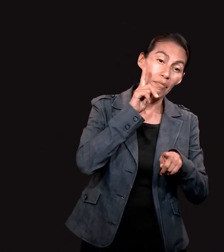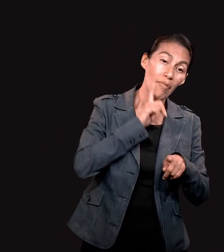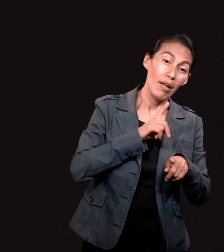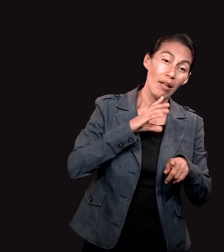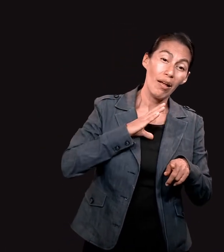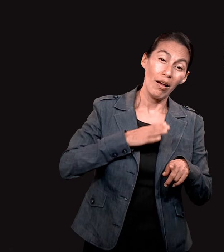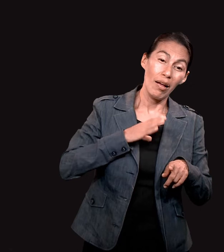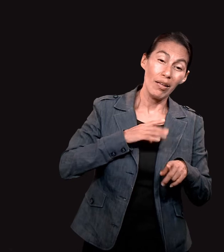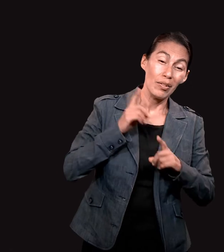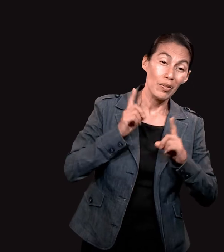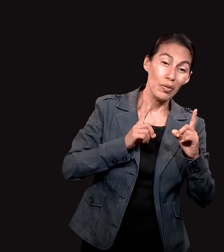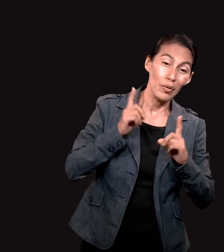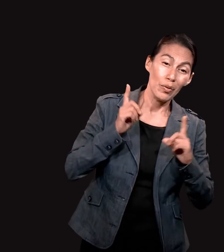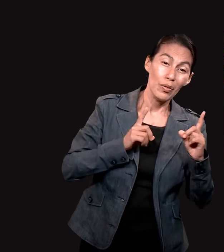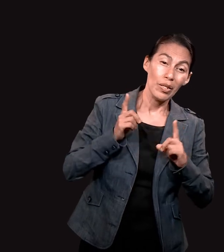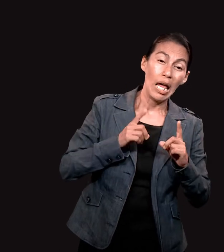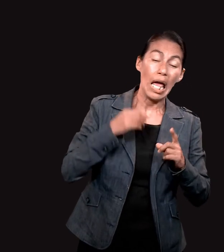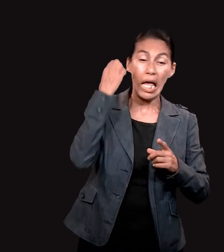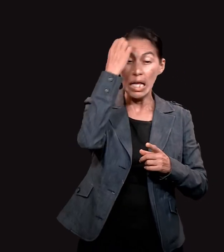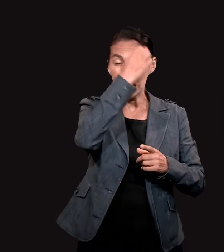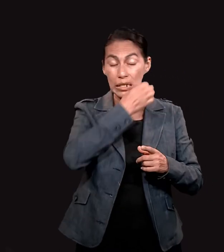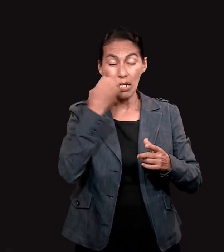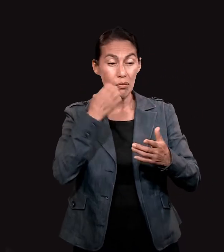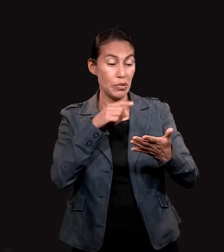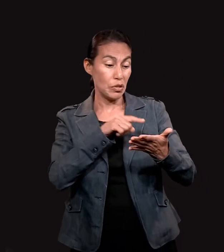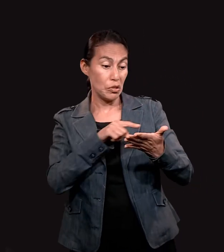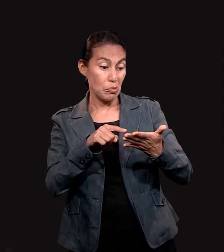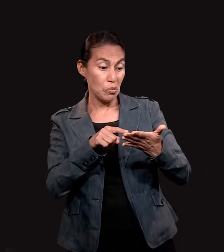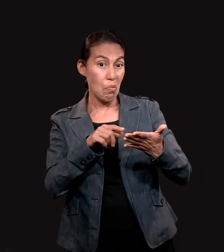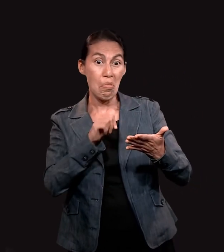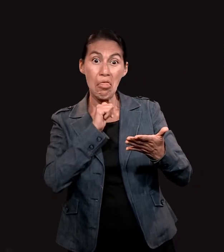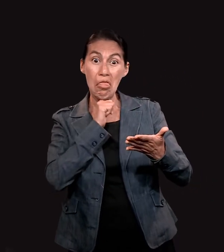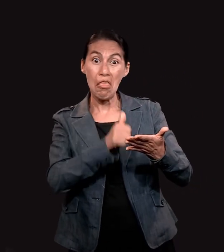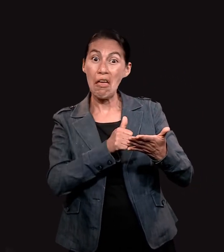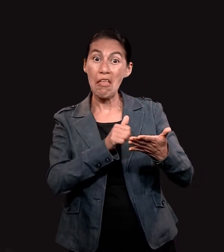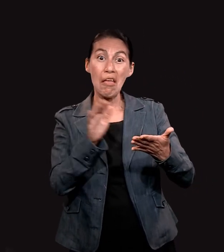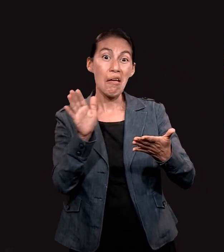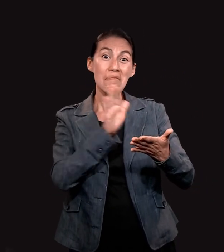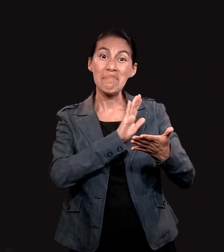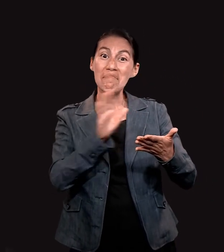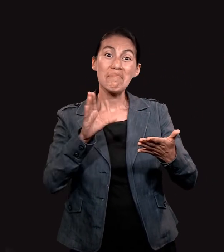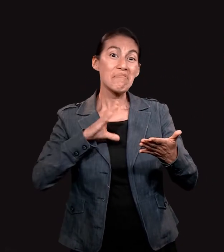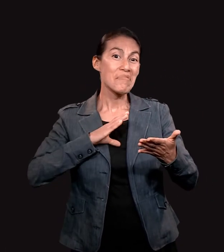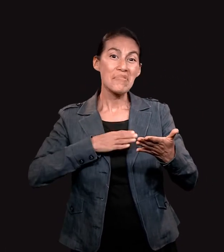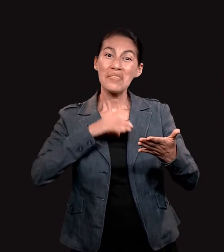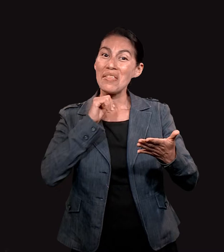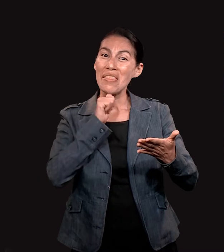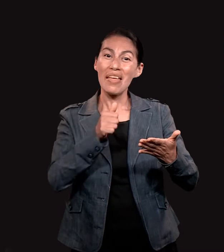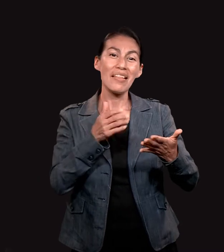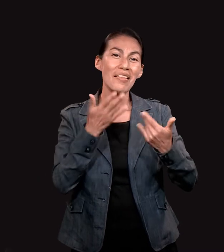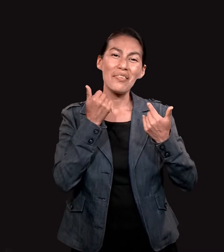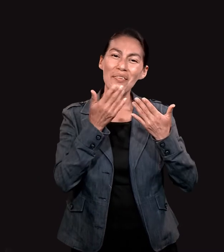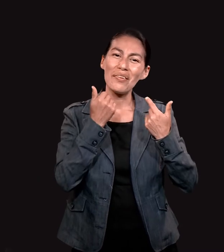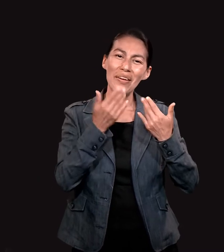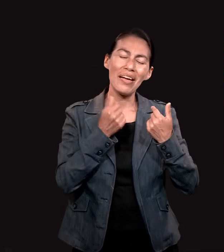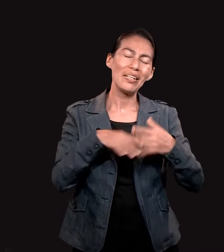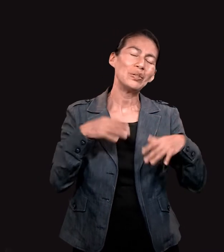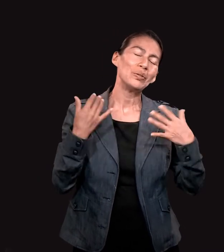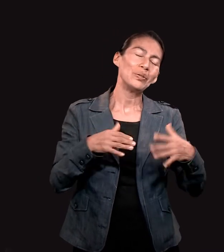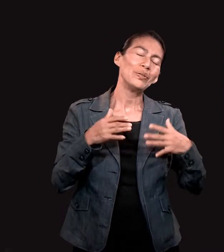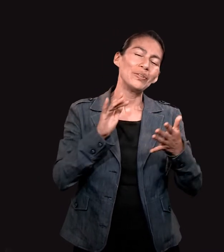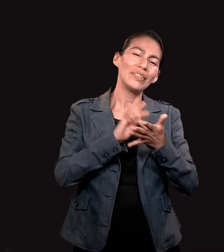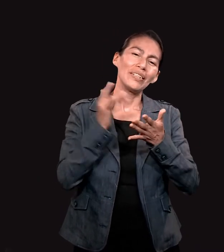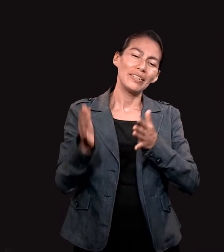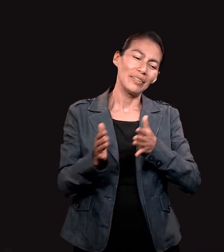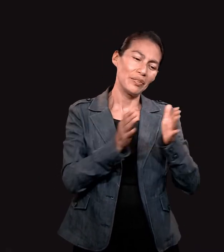para descartar que no fuera cáncer salieron negativos. Gracias a Dios. Amén. Amén. Amén. Amén. Gloria a Dios. Lourdes Rubio,